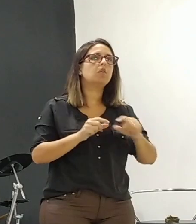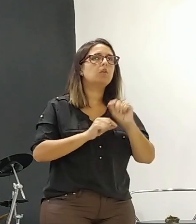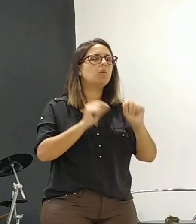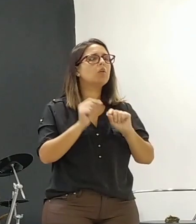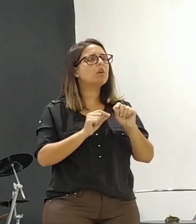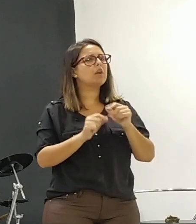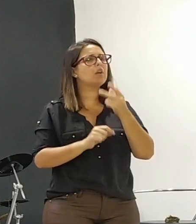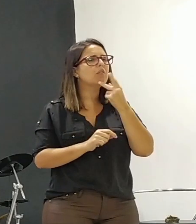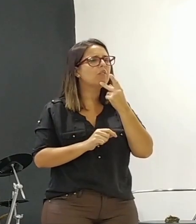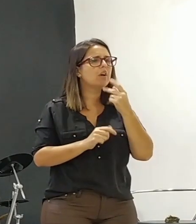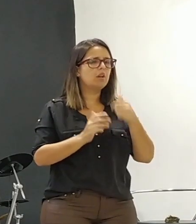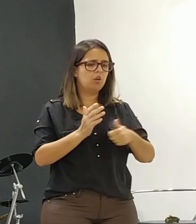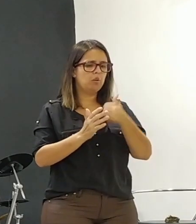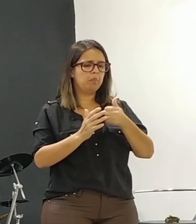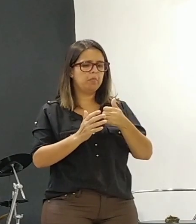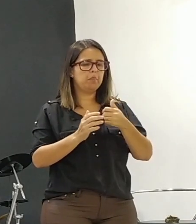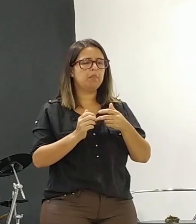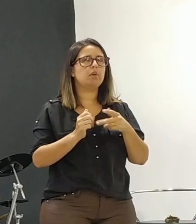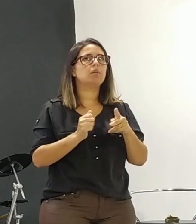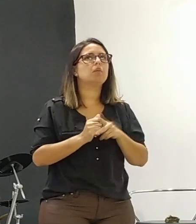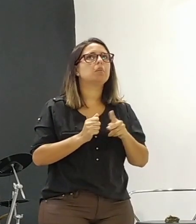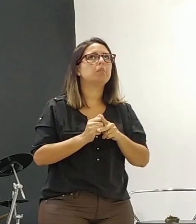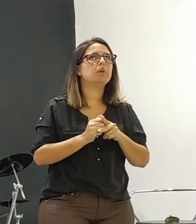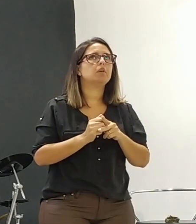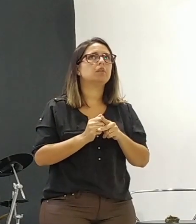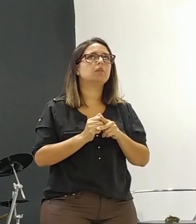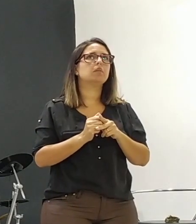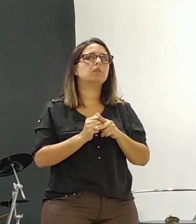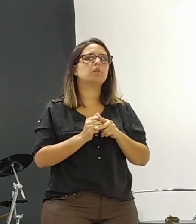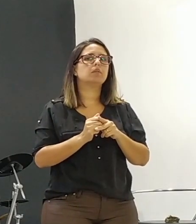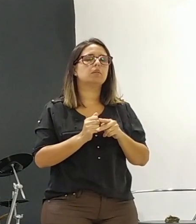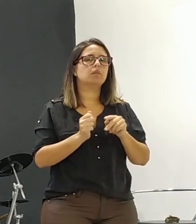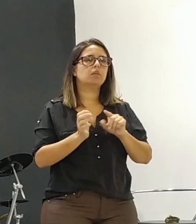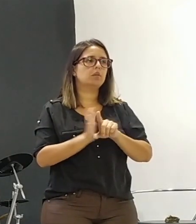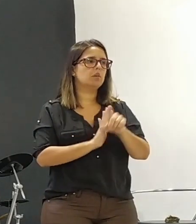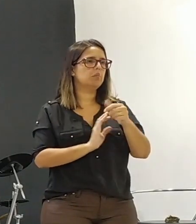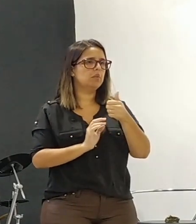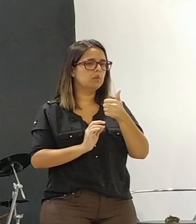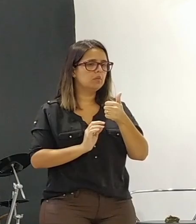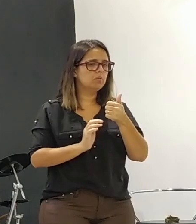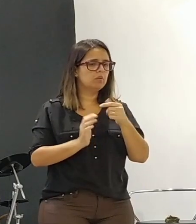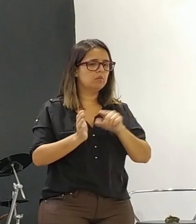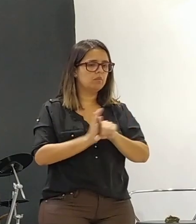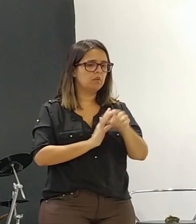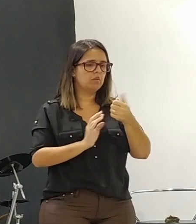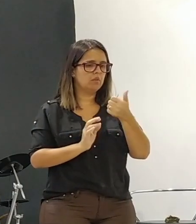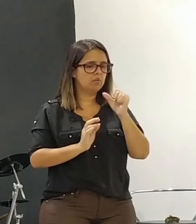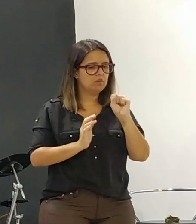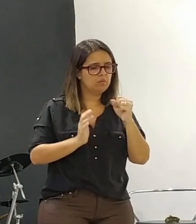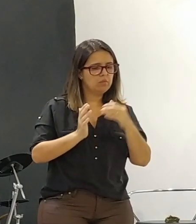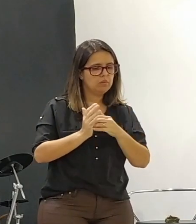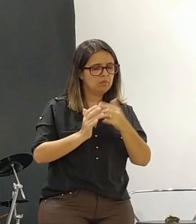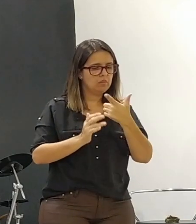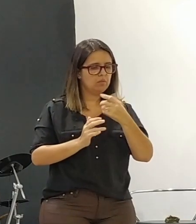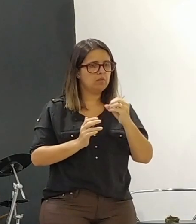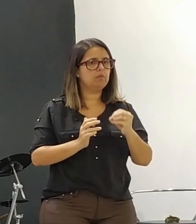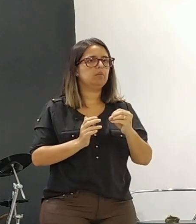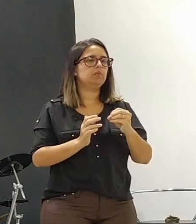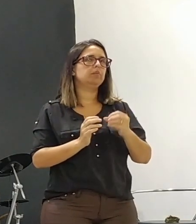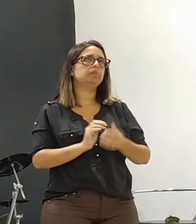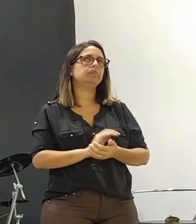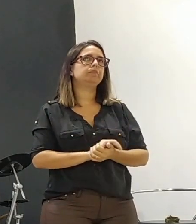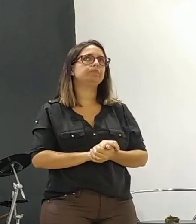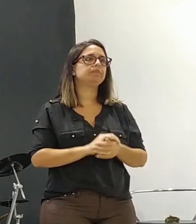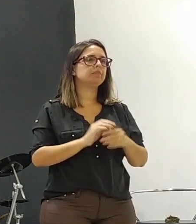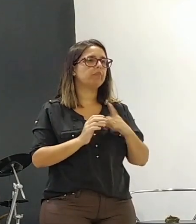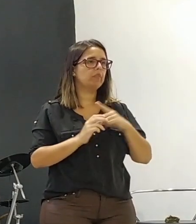em 1 Pedro, capítulo 1, de 18 a 20. 1 Pedro, capítulo 1, de 18 a 20. Há